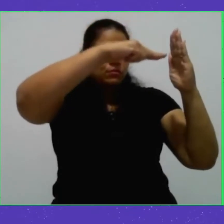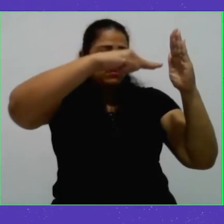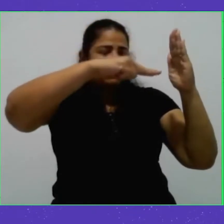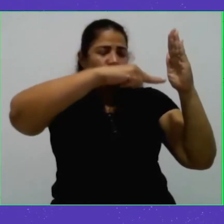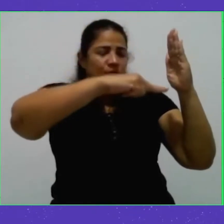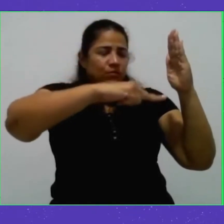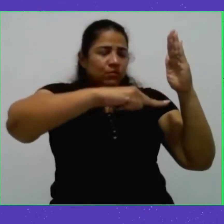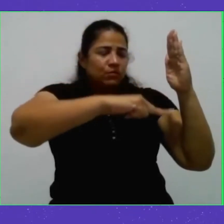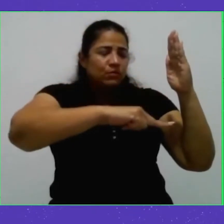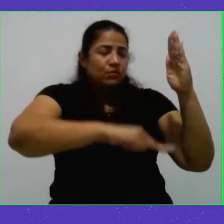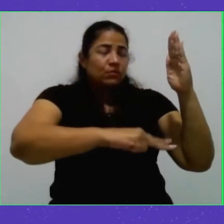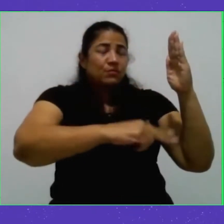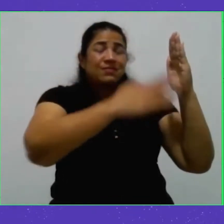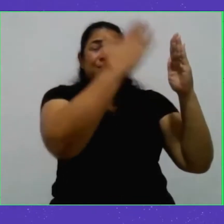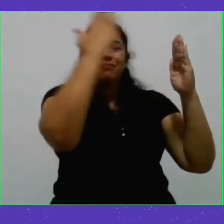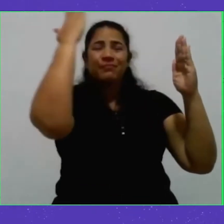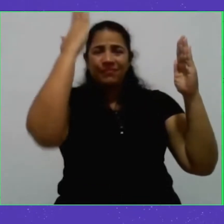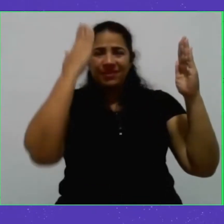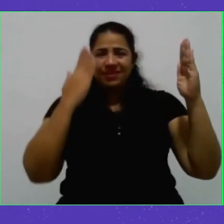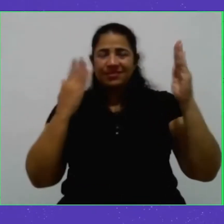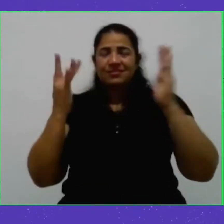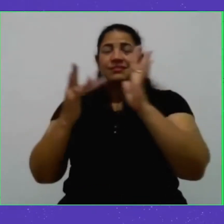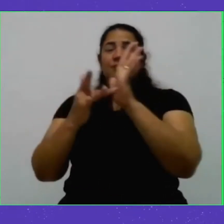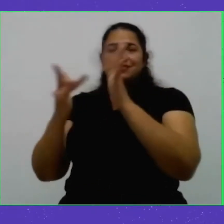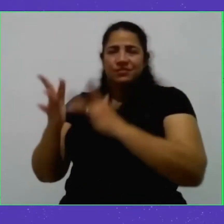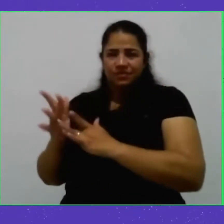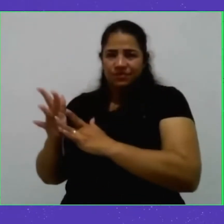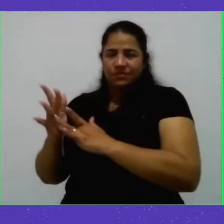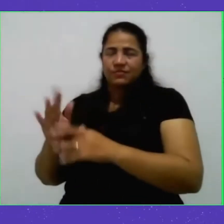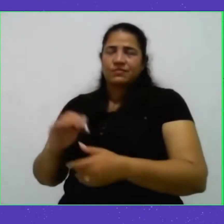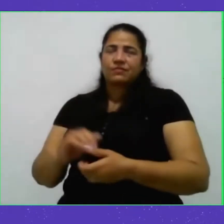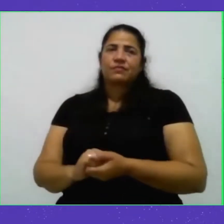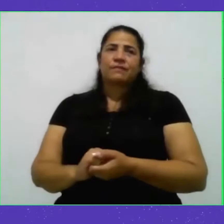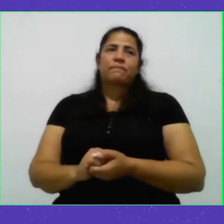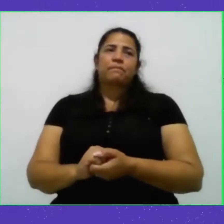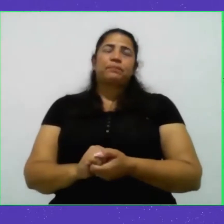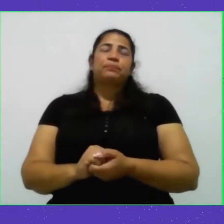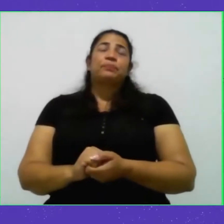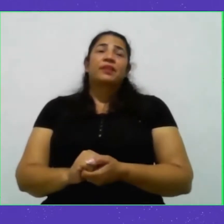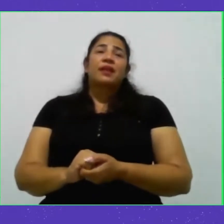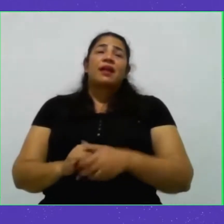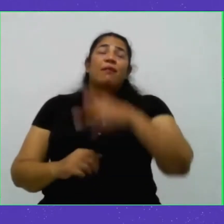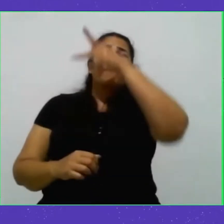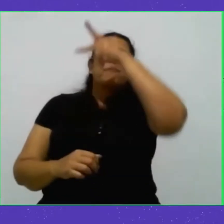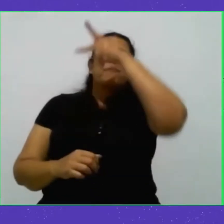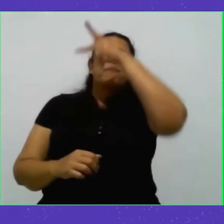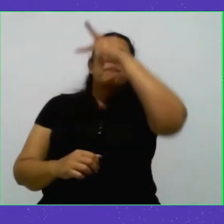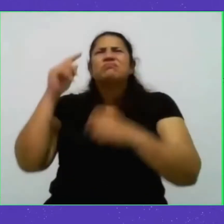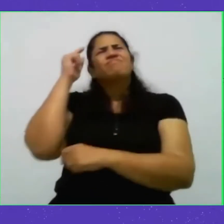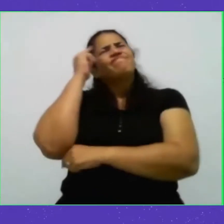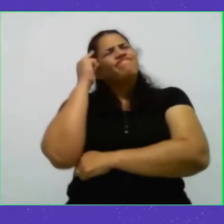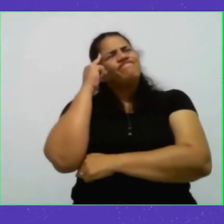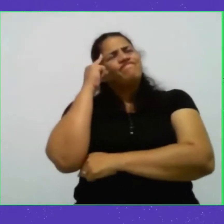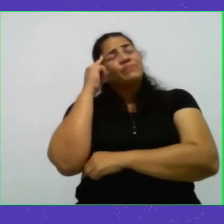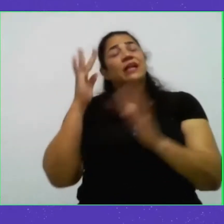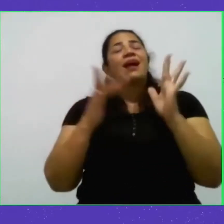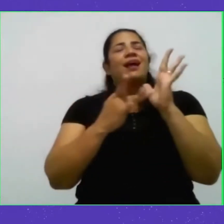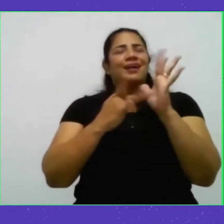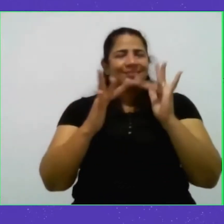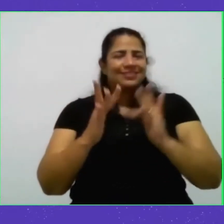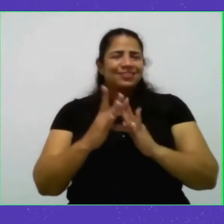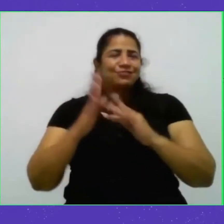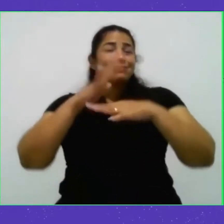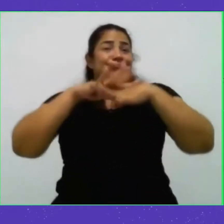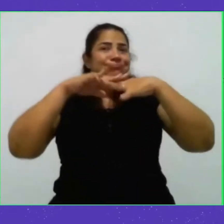ia pensar que Jesus ia fazer, é imediatamente curar o paralítico. Não é verdade? Mas o